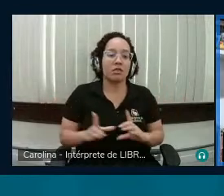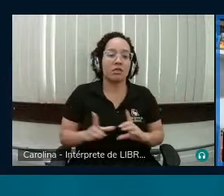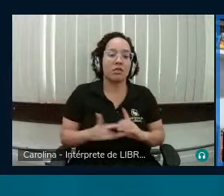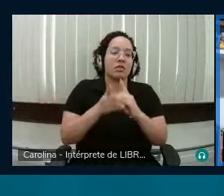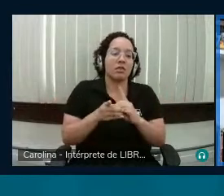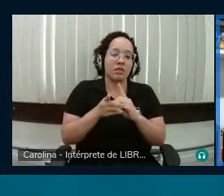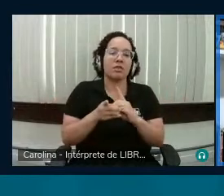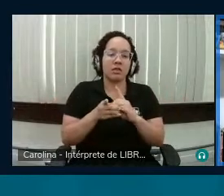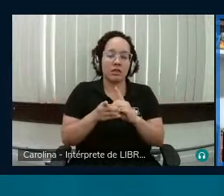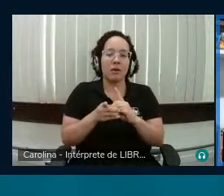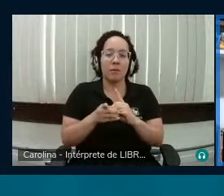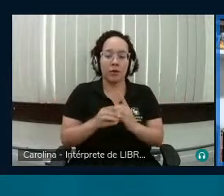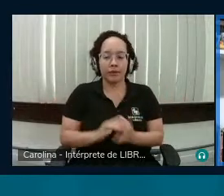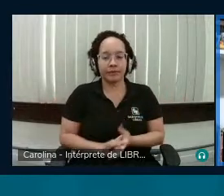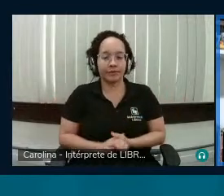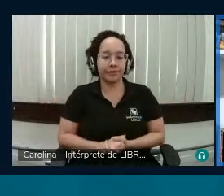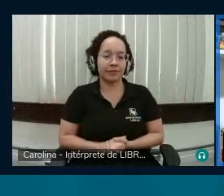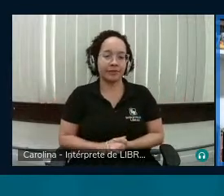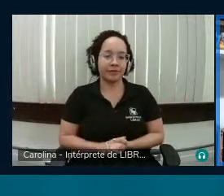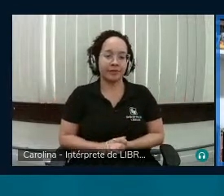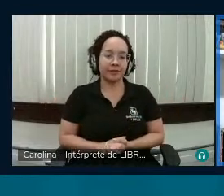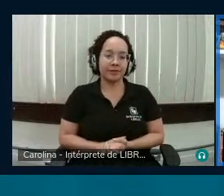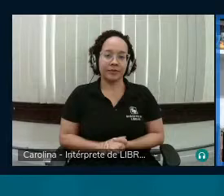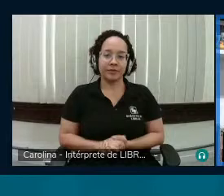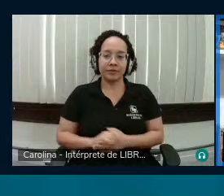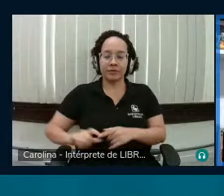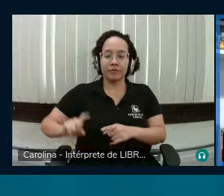à pós-graduação. Né? Porque